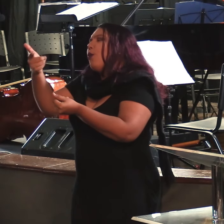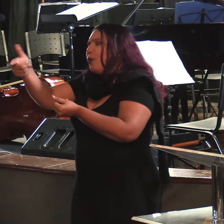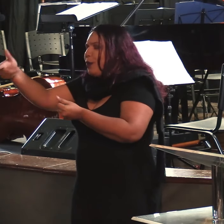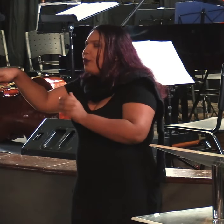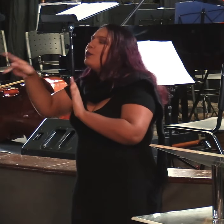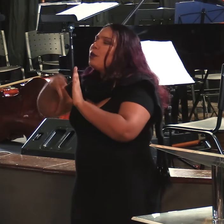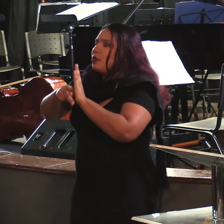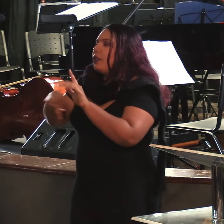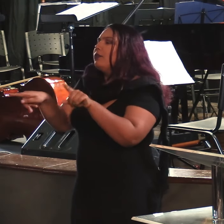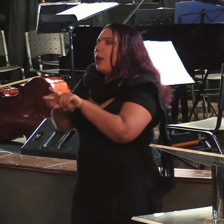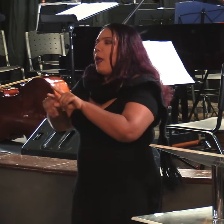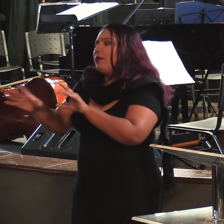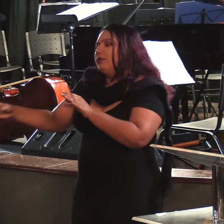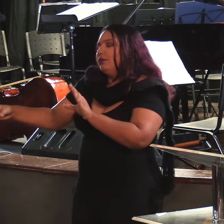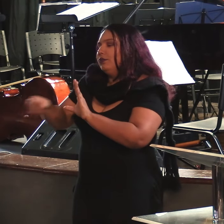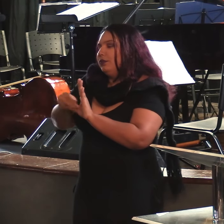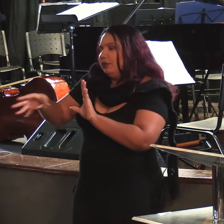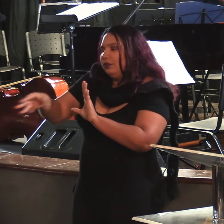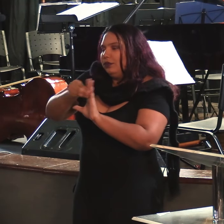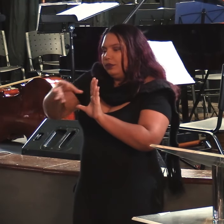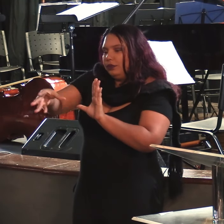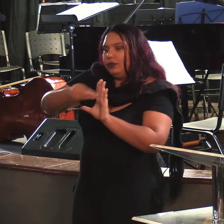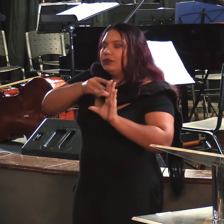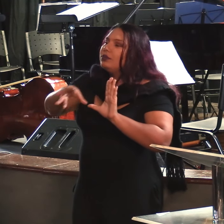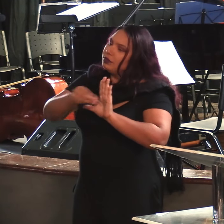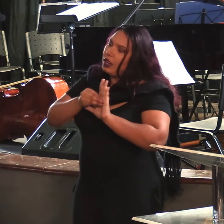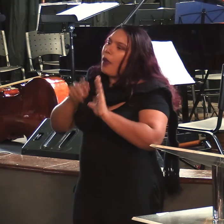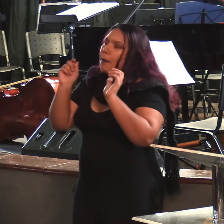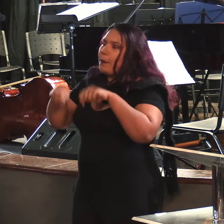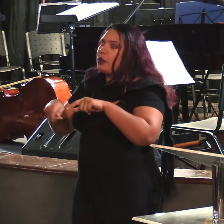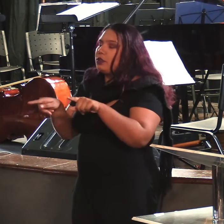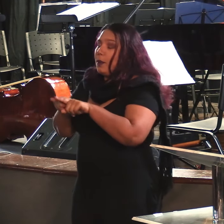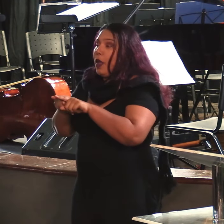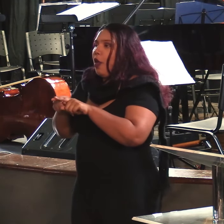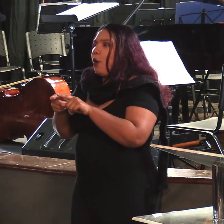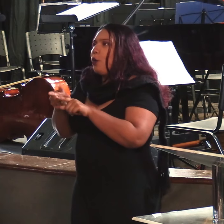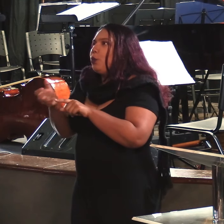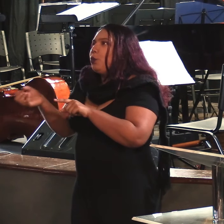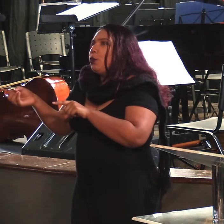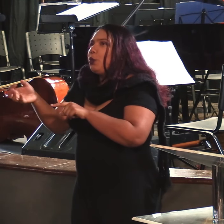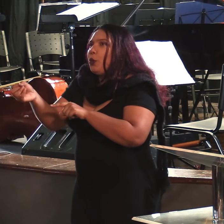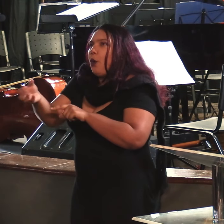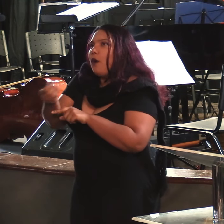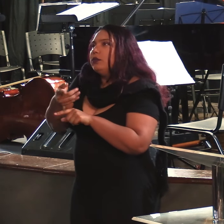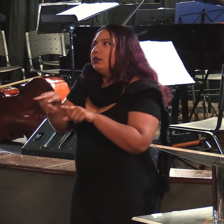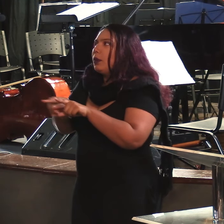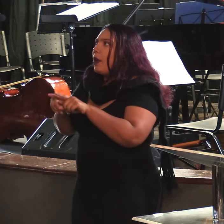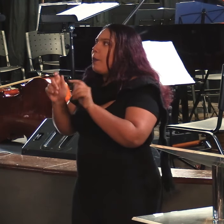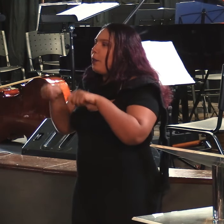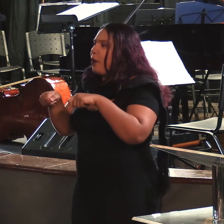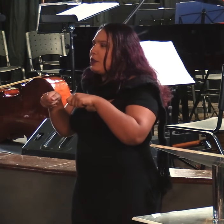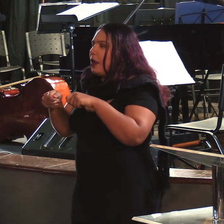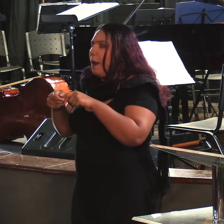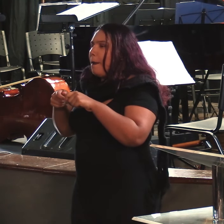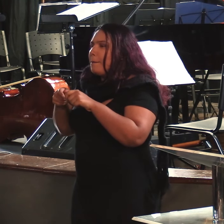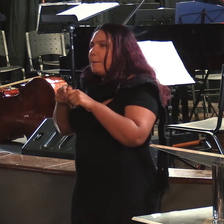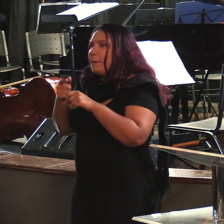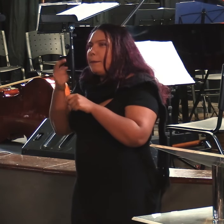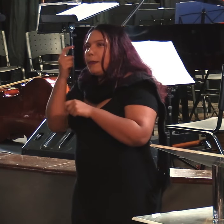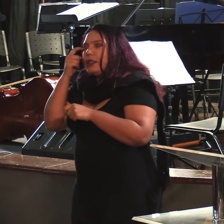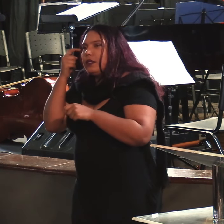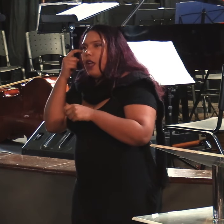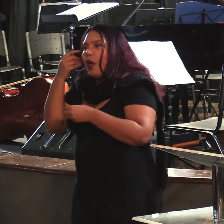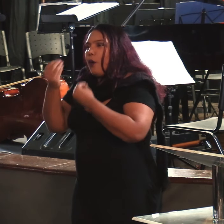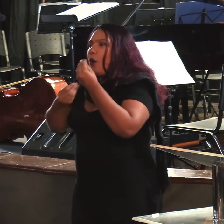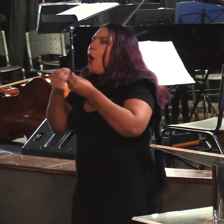também poderão se integrar a esse, né? E em breve, em projetos que procuraremos estender